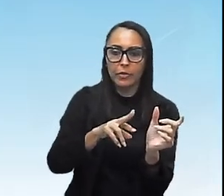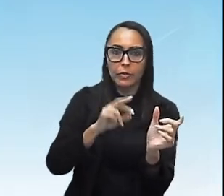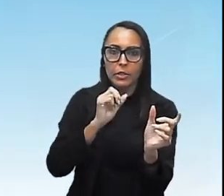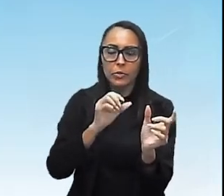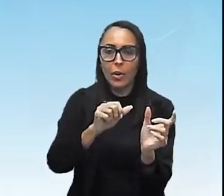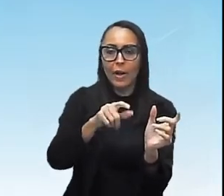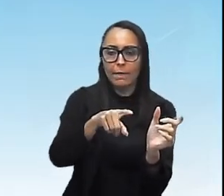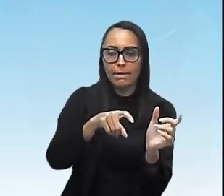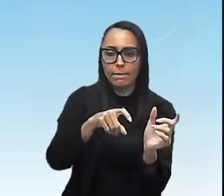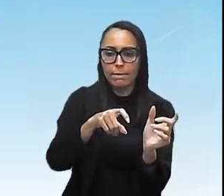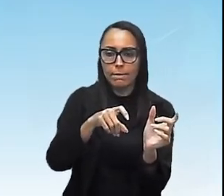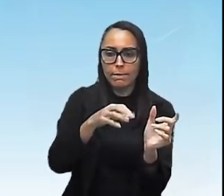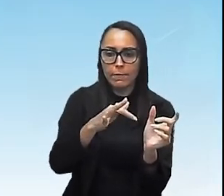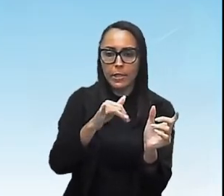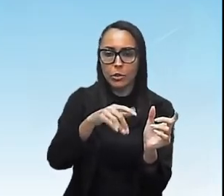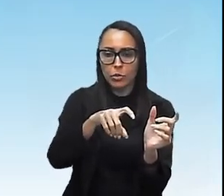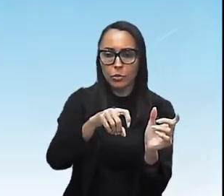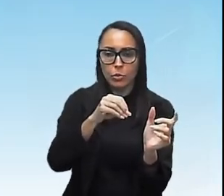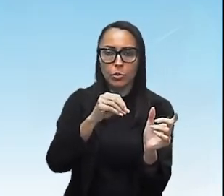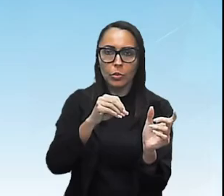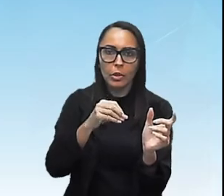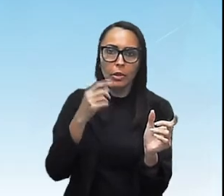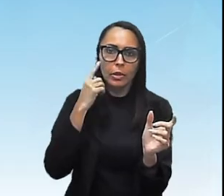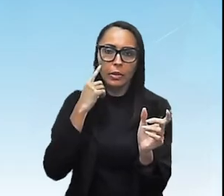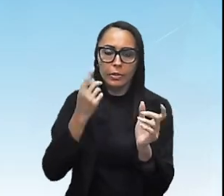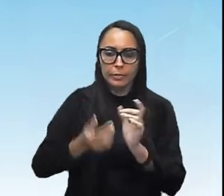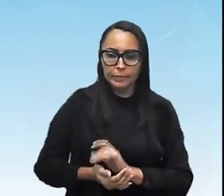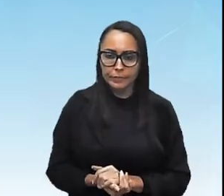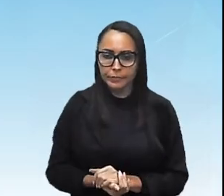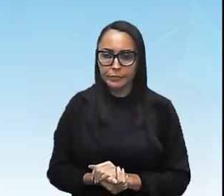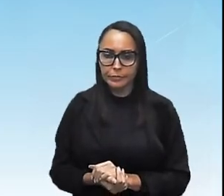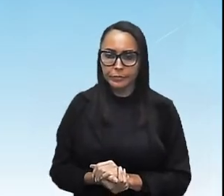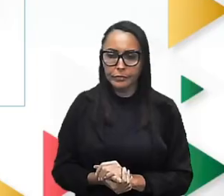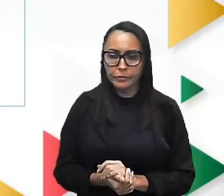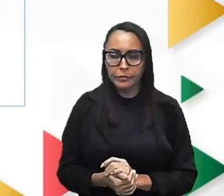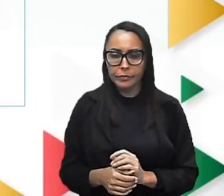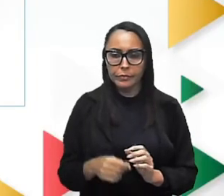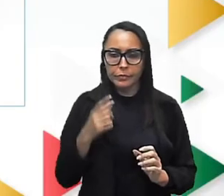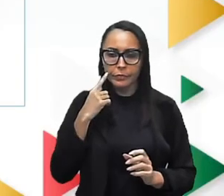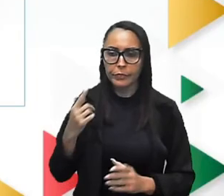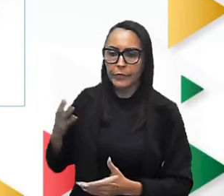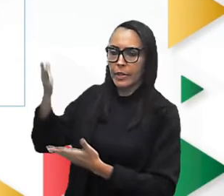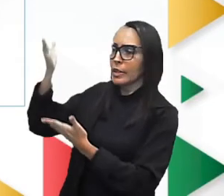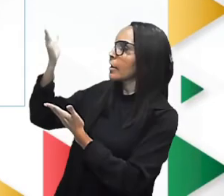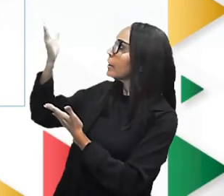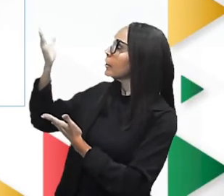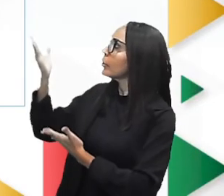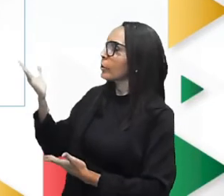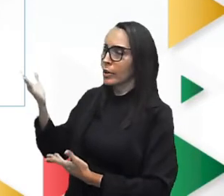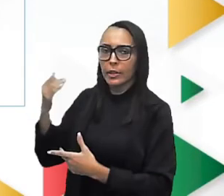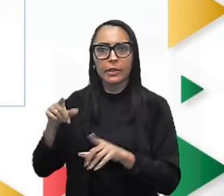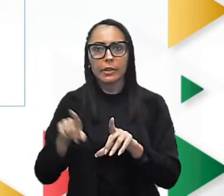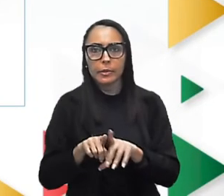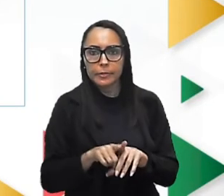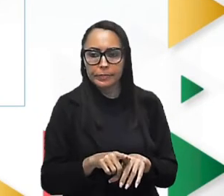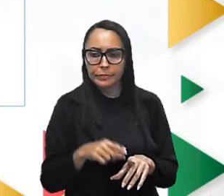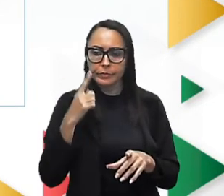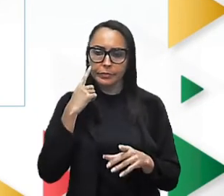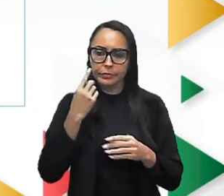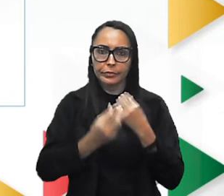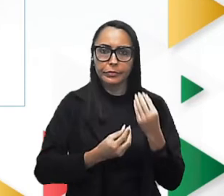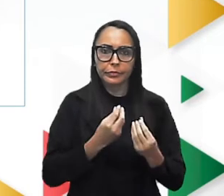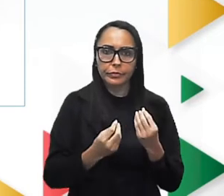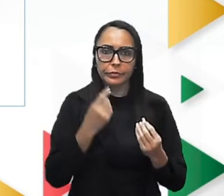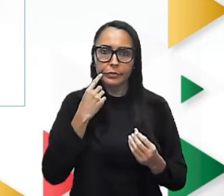ver, morfemas periféricos. Mais na tela ainda, por favor, mais dessa forma,